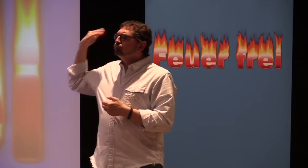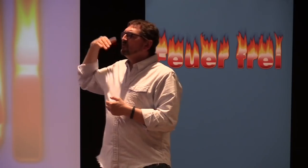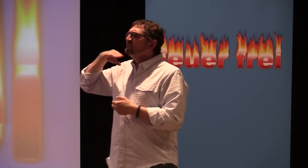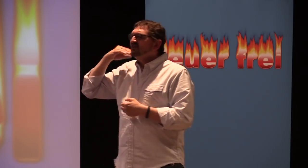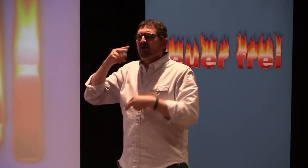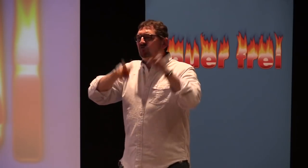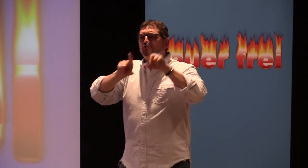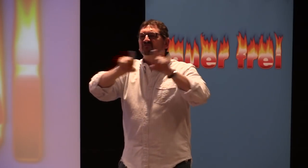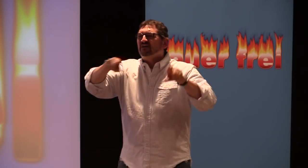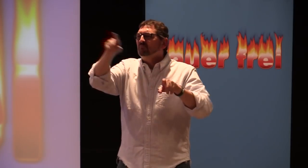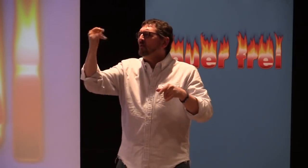so wirklich drauf eingegangen.